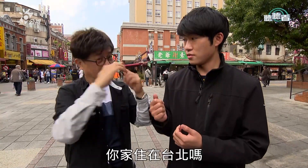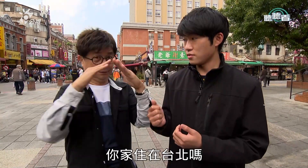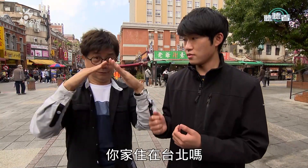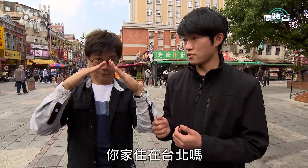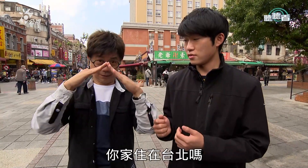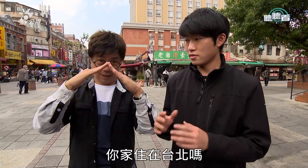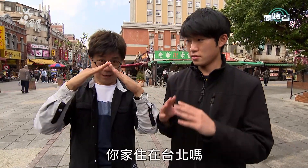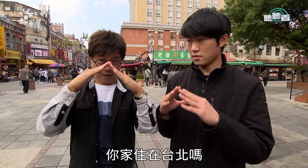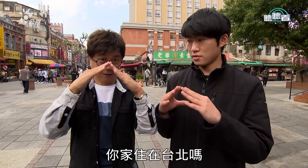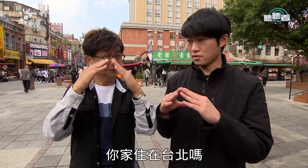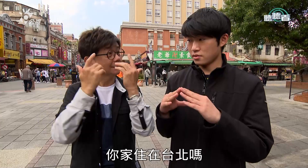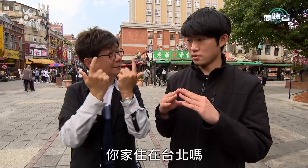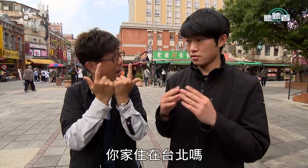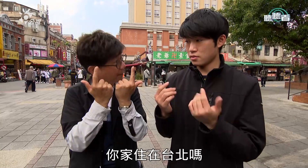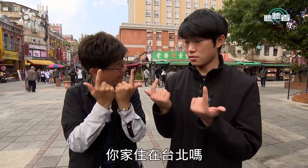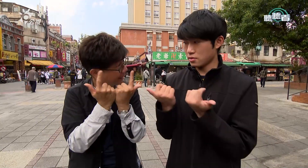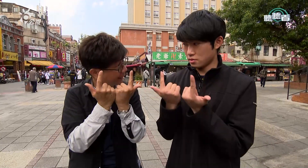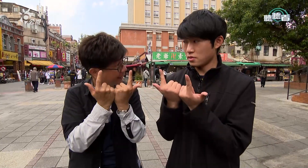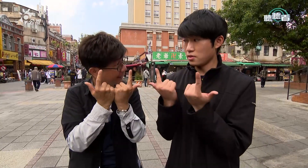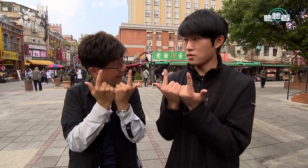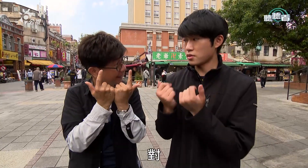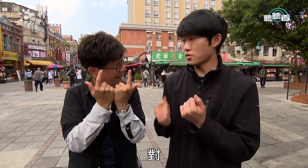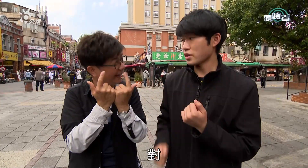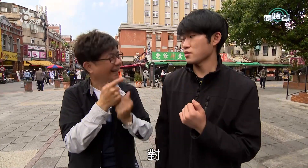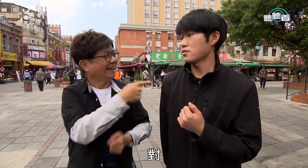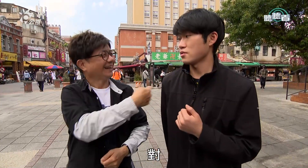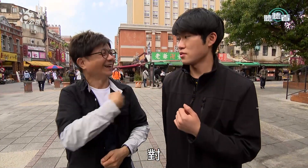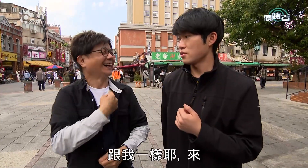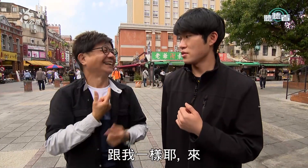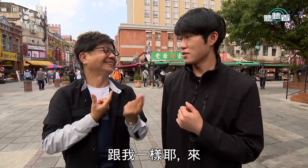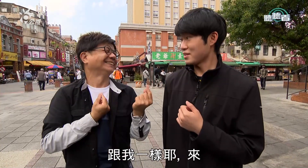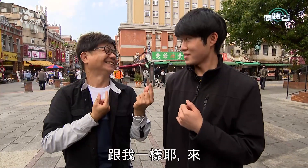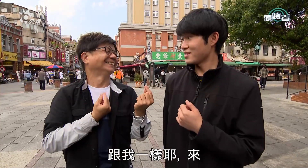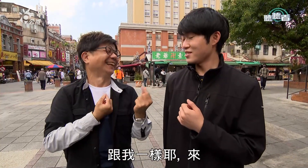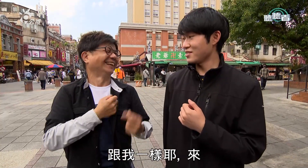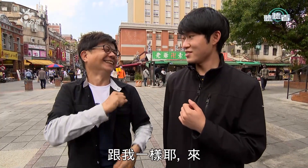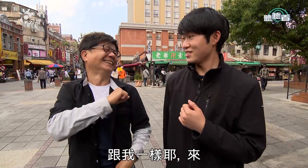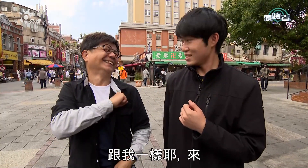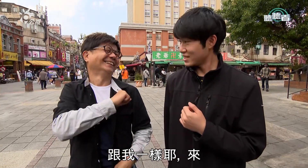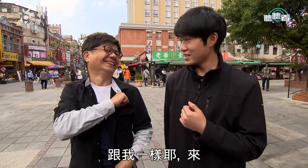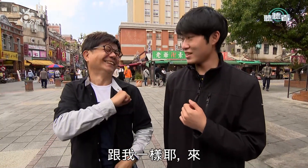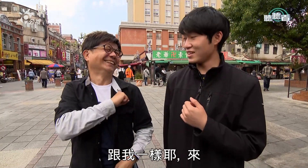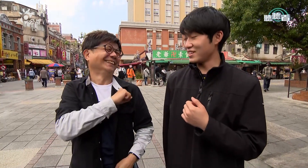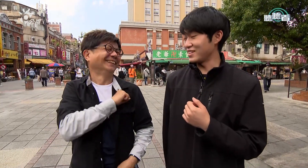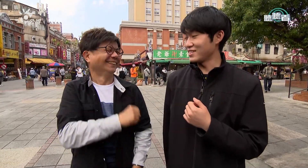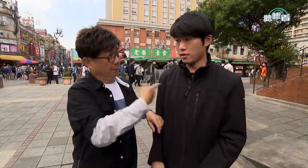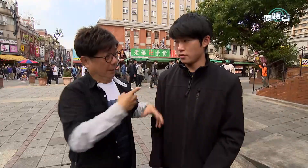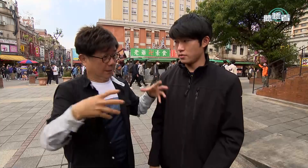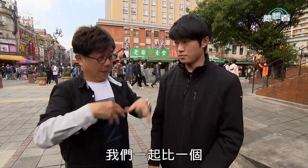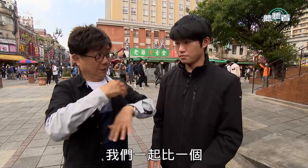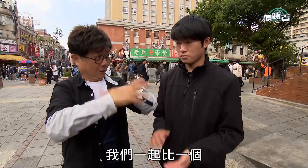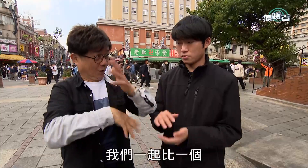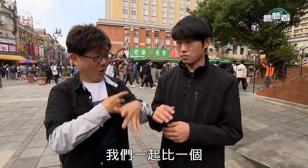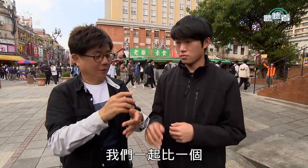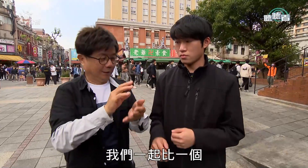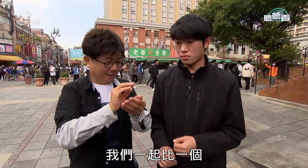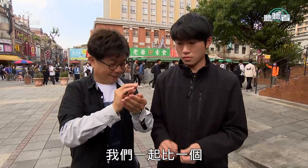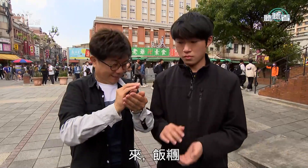家住在台北吗？ 对。 哦，跟我一样哎。来， 耶。 好，我们一起比一个，